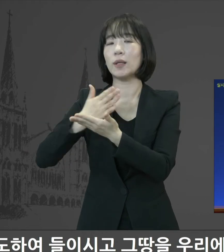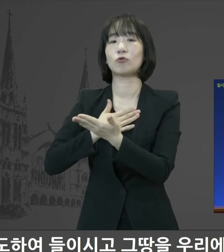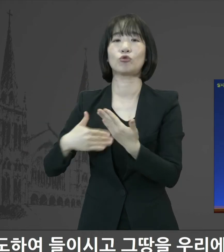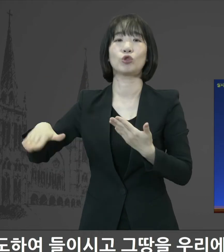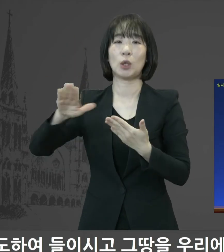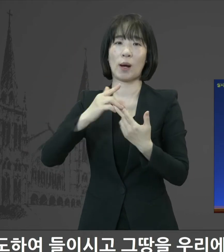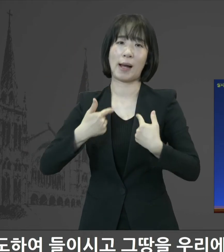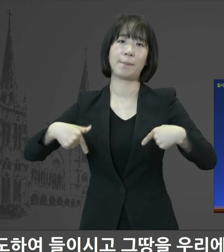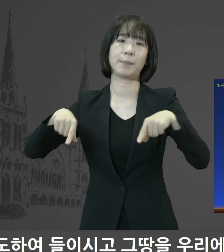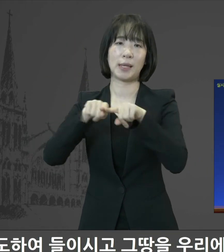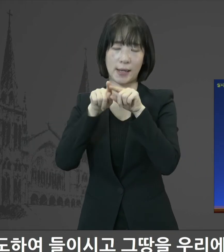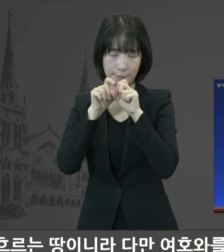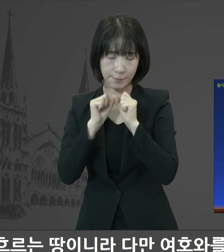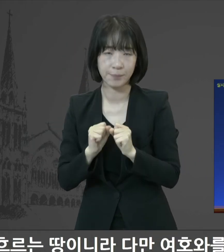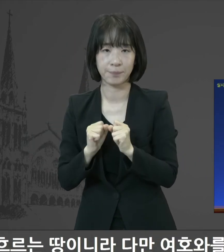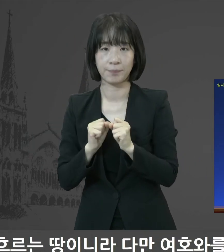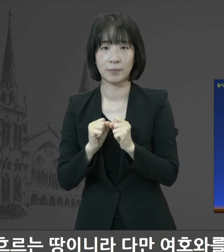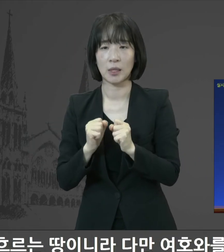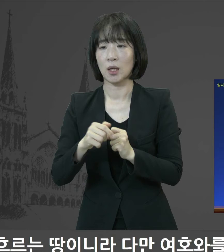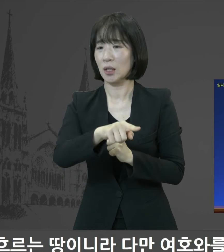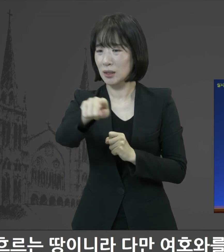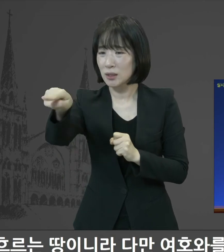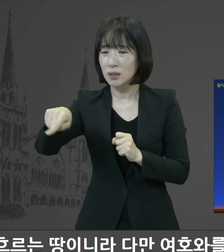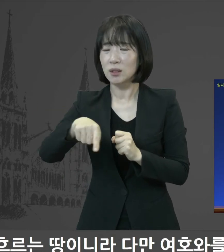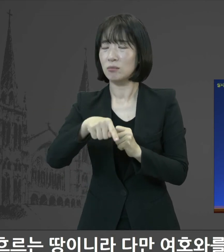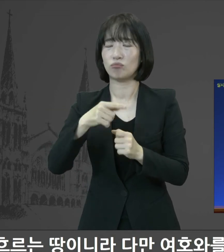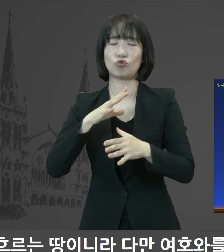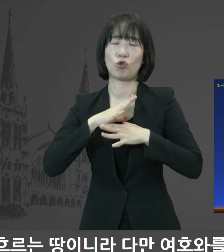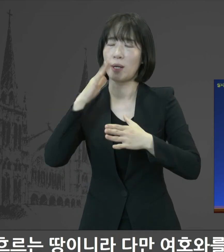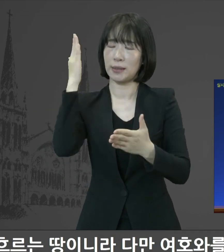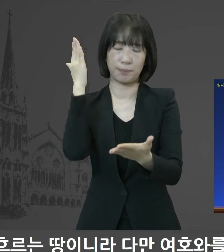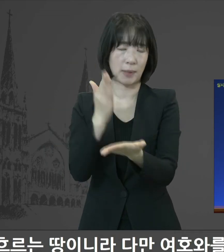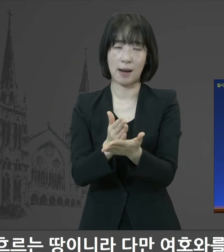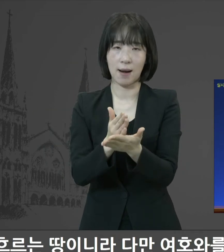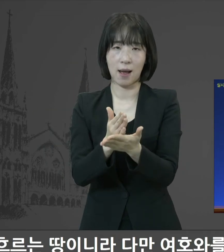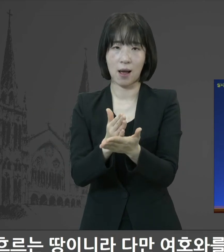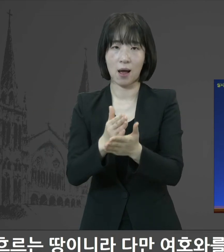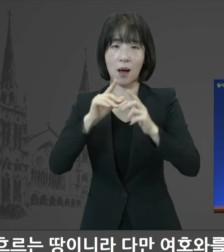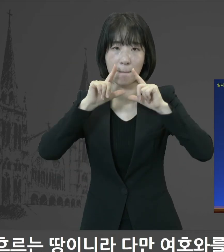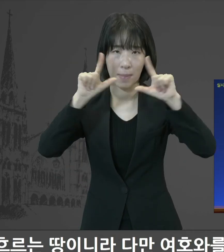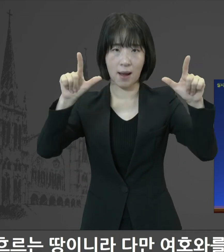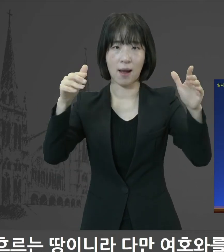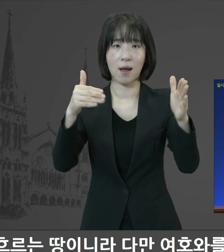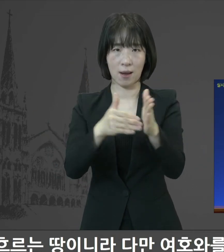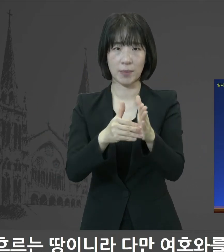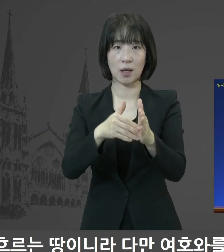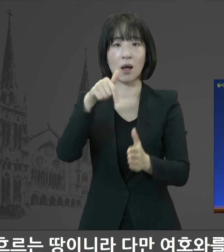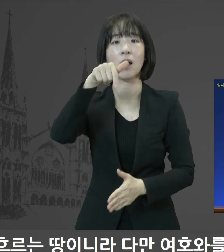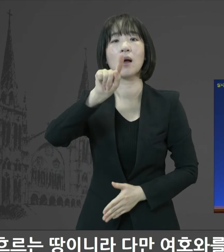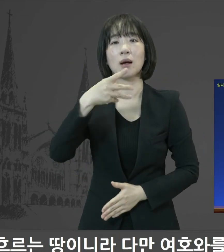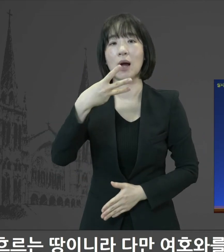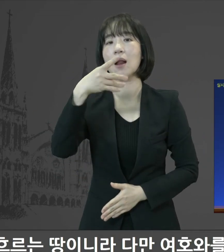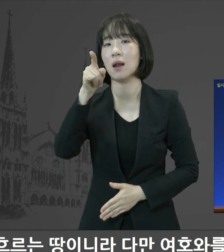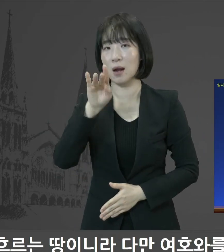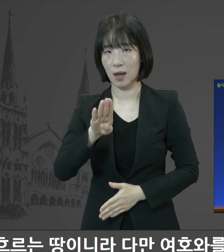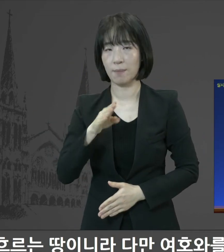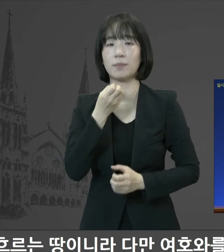함께 하시느니라. 그들을 두려워하지 말라 하나. 자, 네 가지로 요약할 수